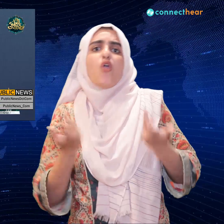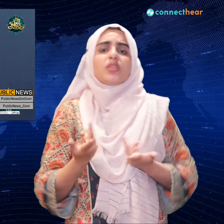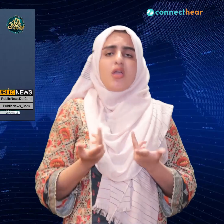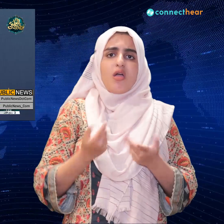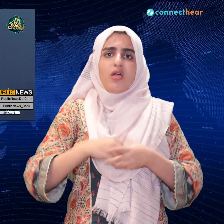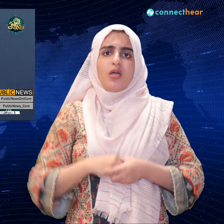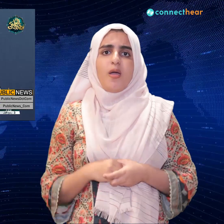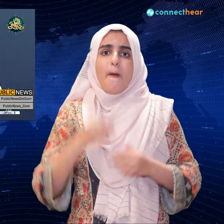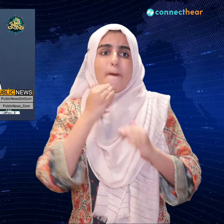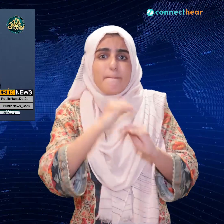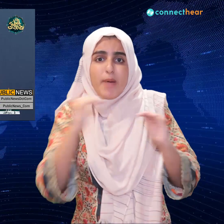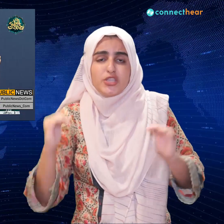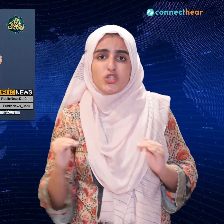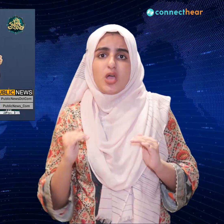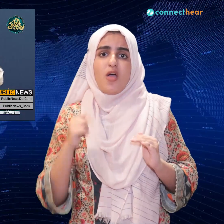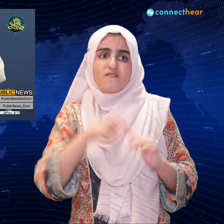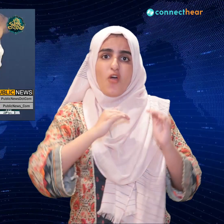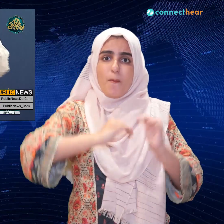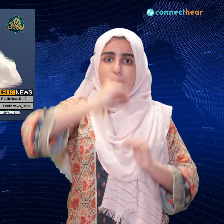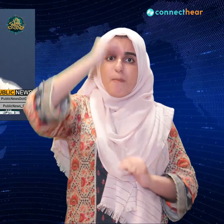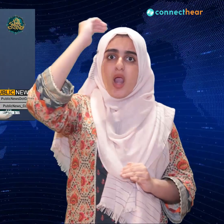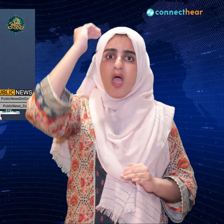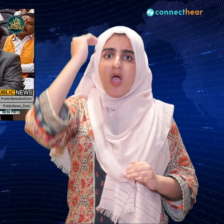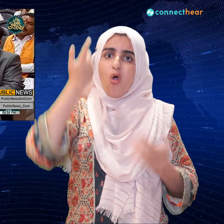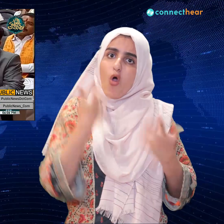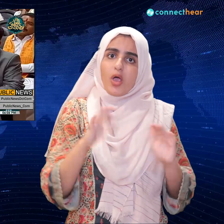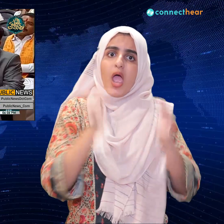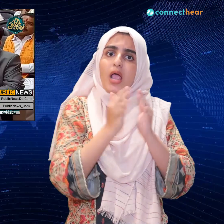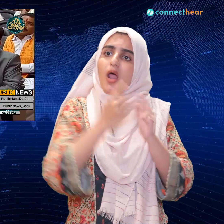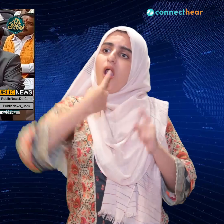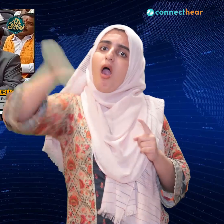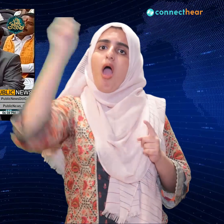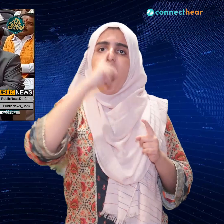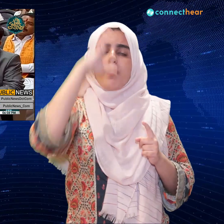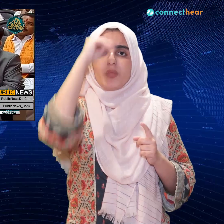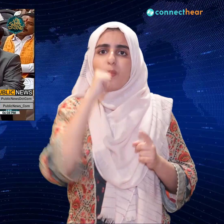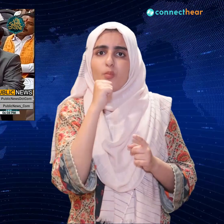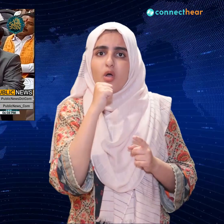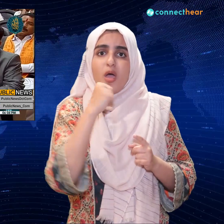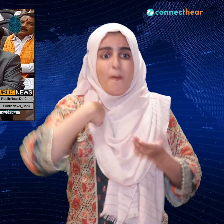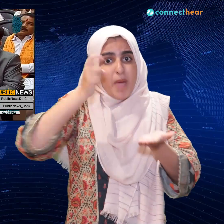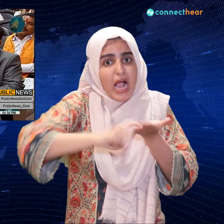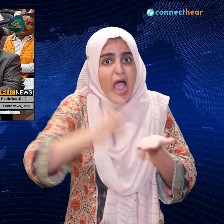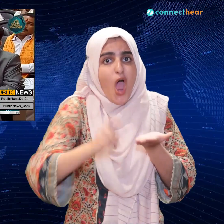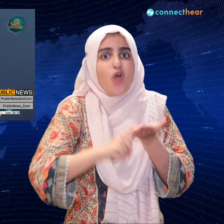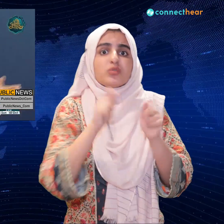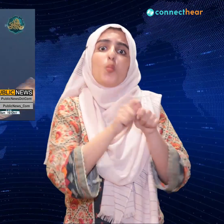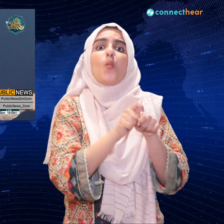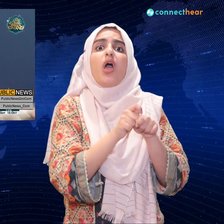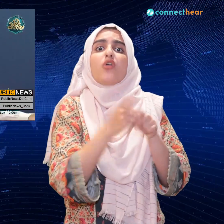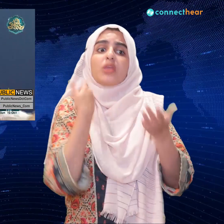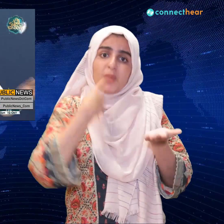بچے بڑے ہو کے اپنے ماں باپ کو گھر سے نکال دیتے ہیں. ہمیں قانون بنانا پڑا،